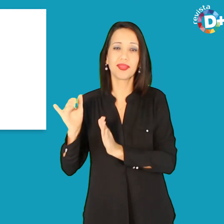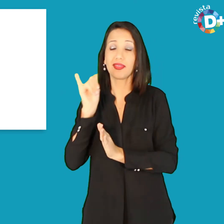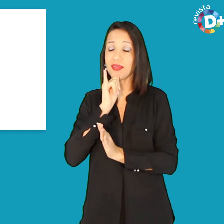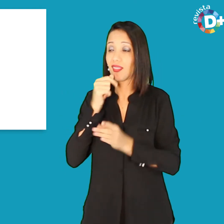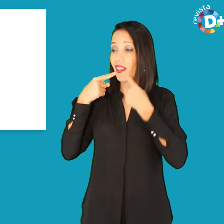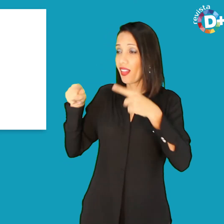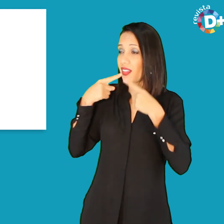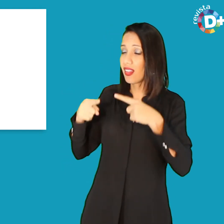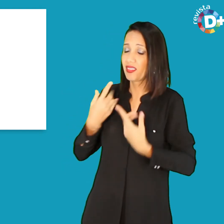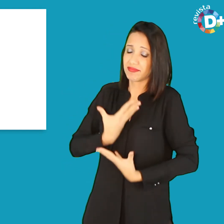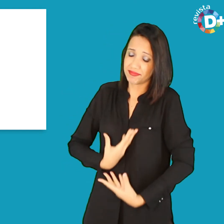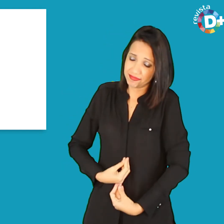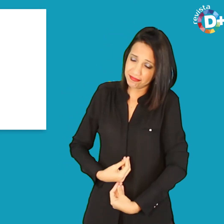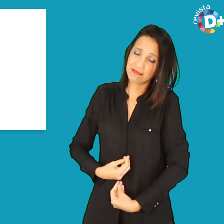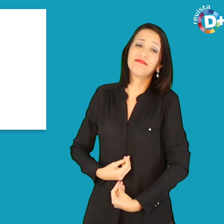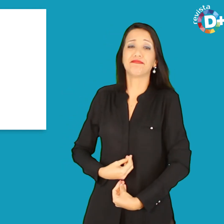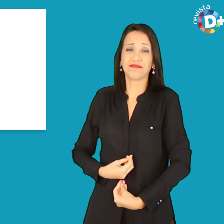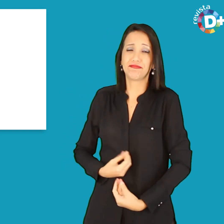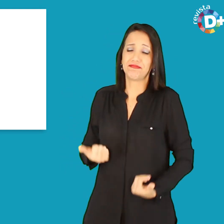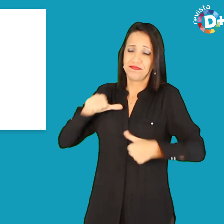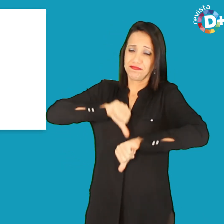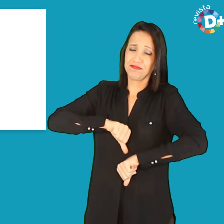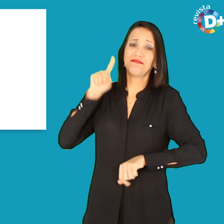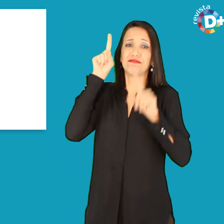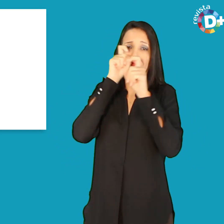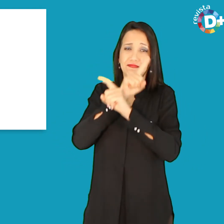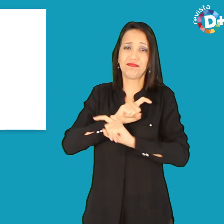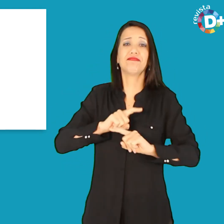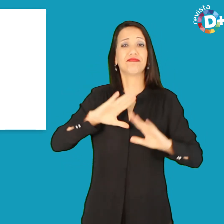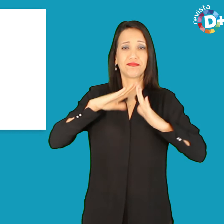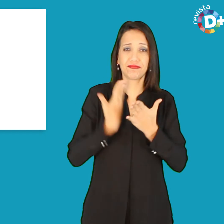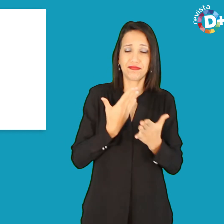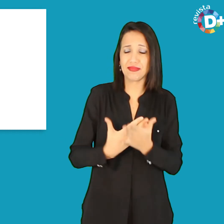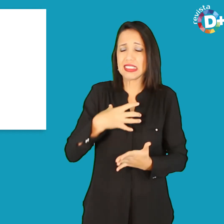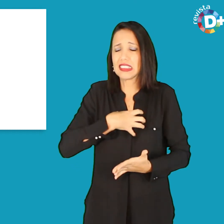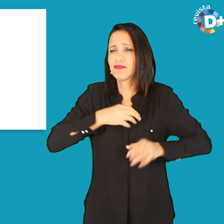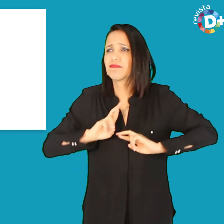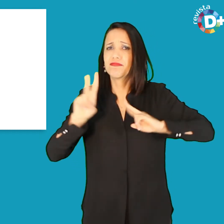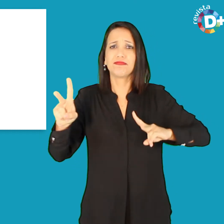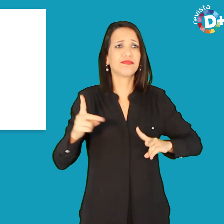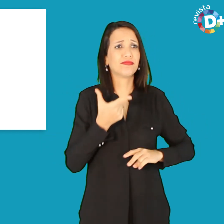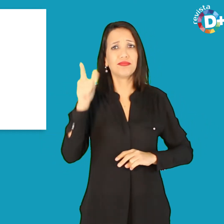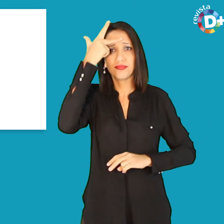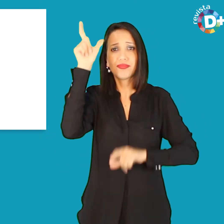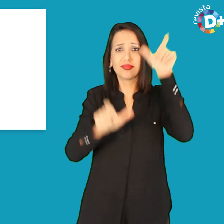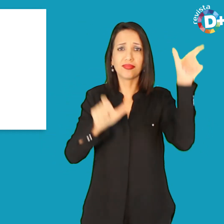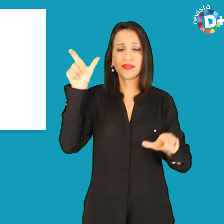por causa de dificuldades escolares, por sentir-se diferente dos outros, por questionar o uso da medicação e até